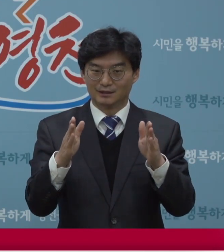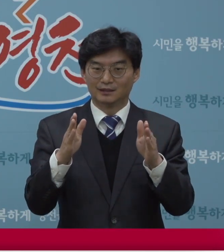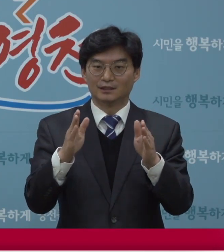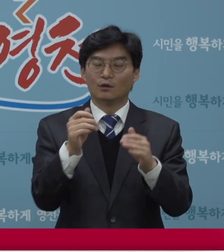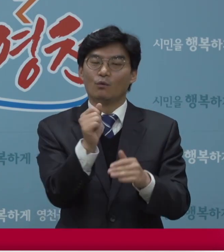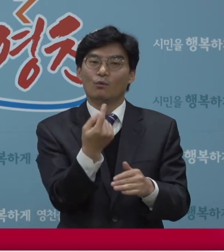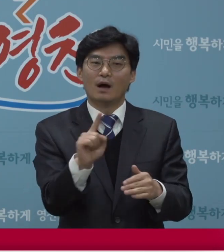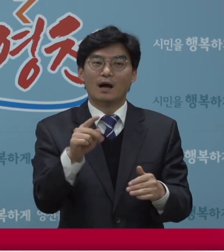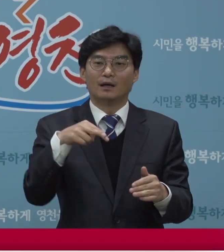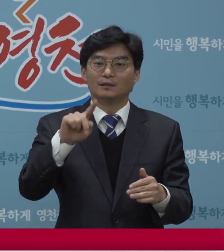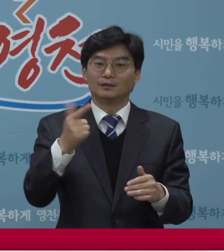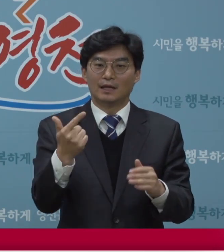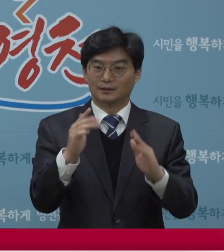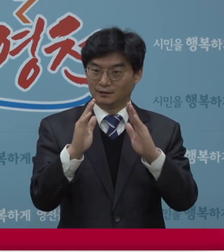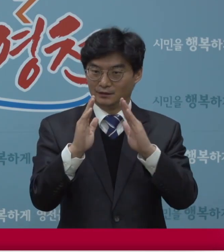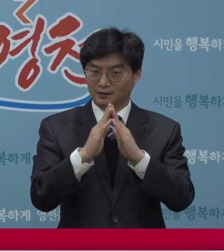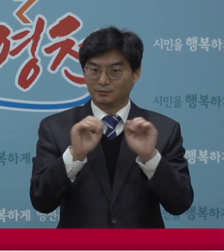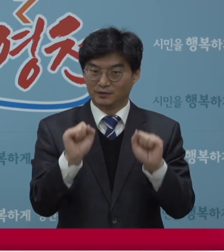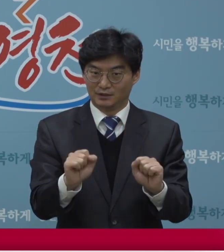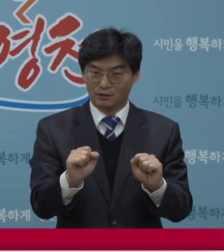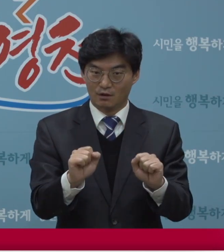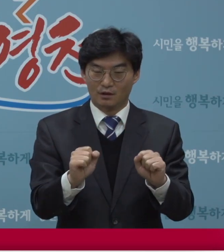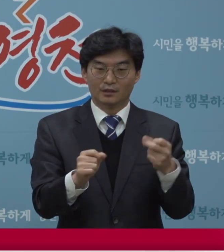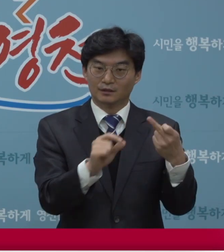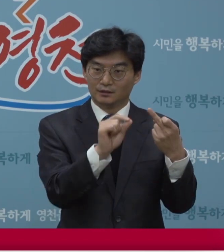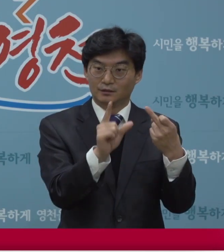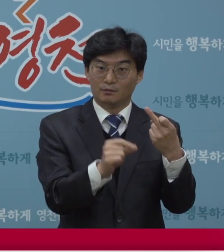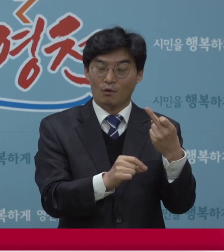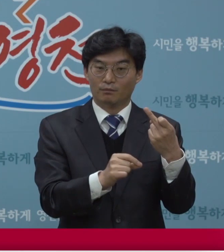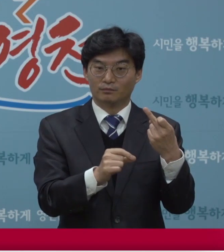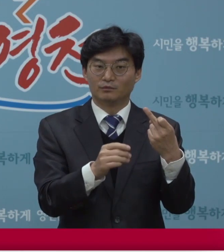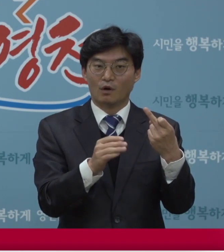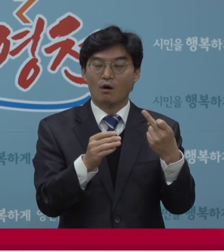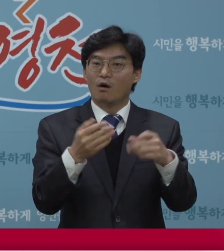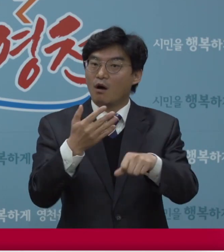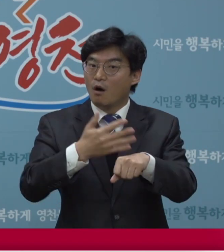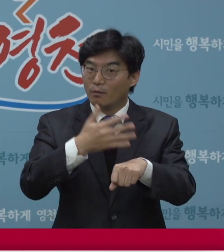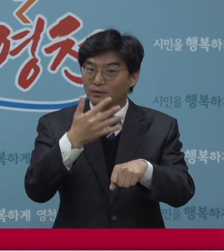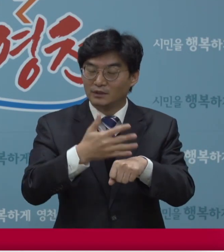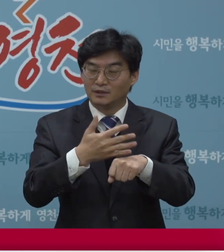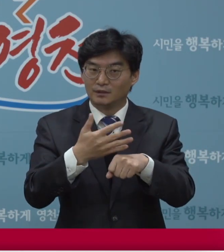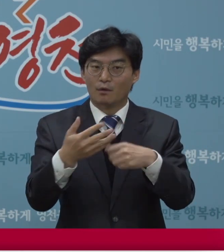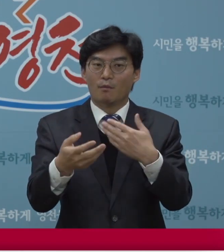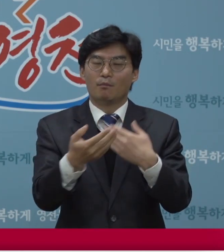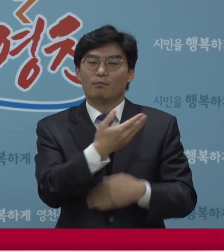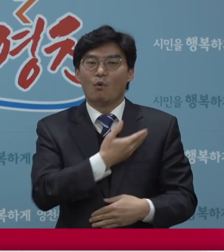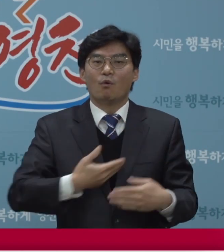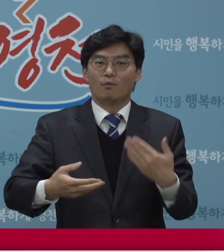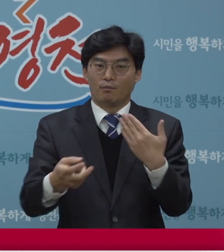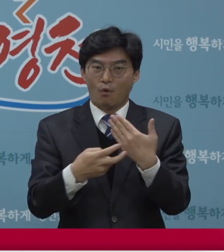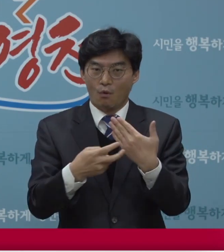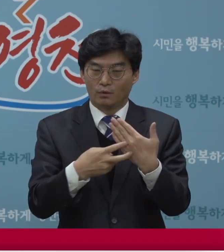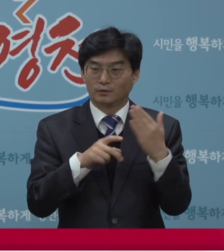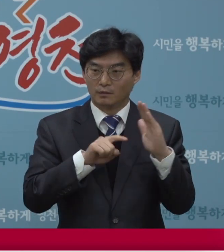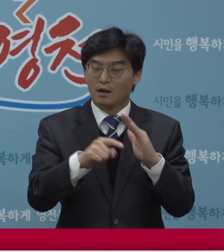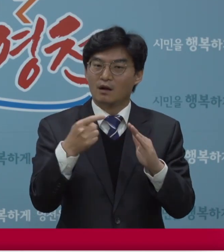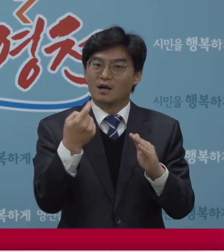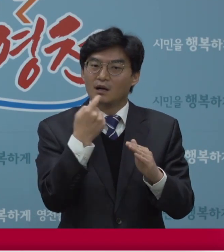머물렀습니다. 12월 15일 09시 30분 보건소 선별진료소에서 검체를